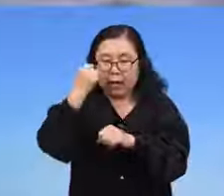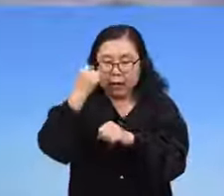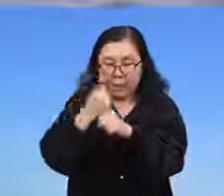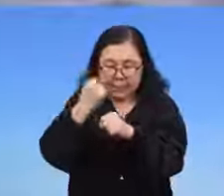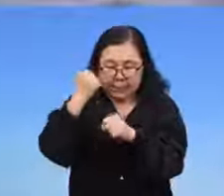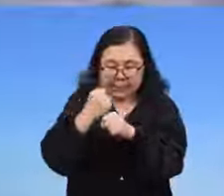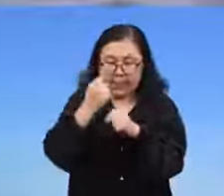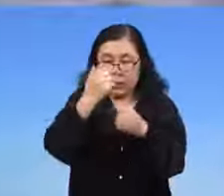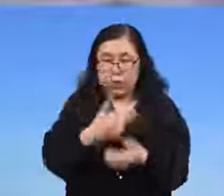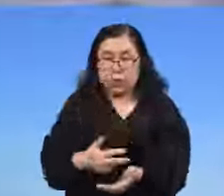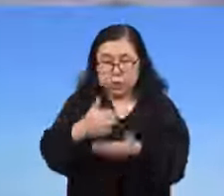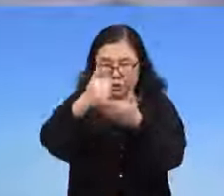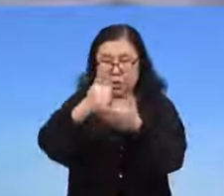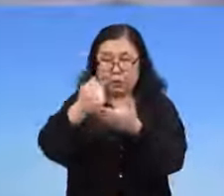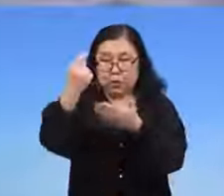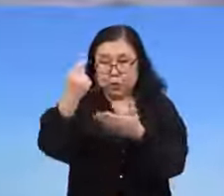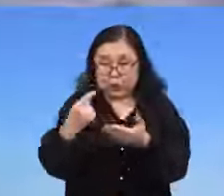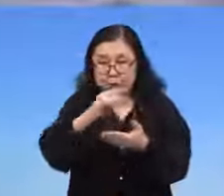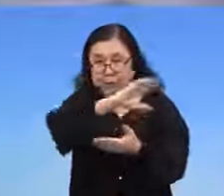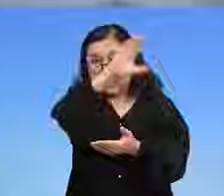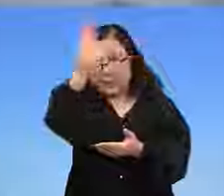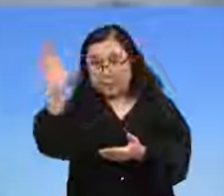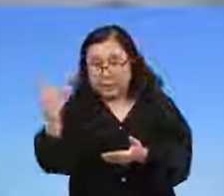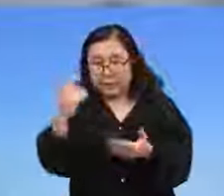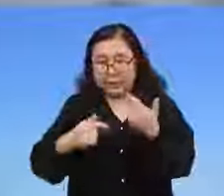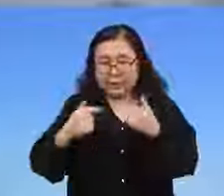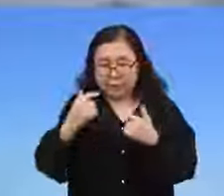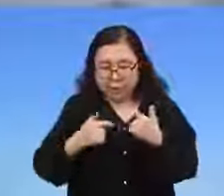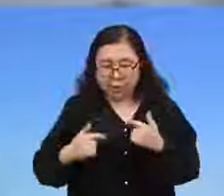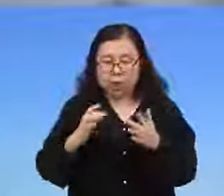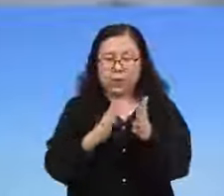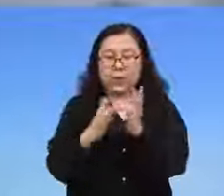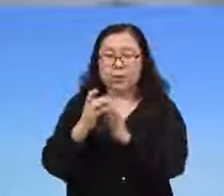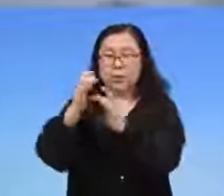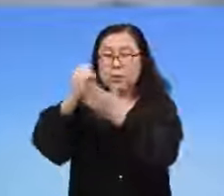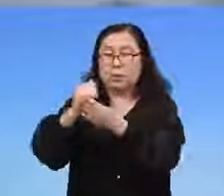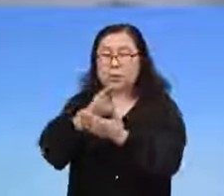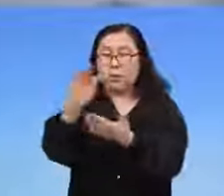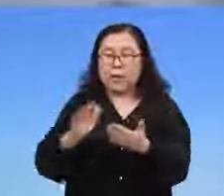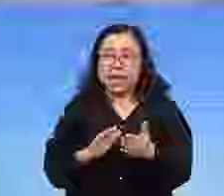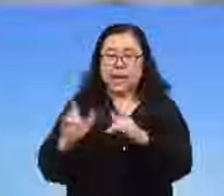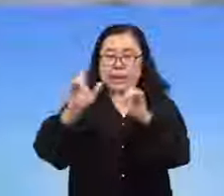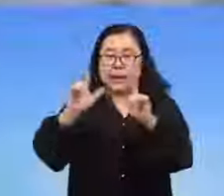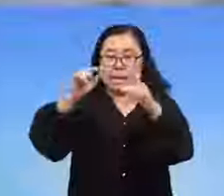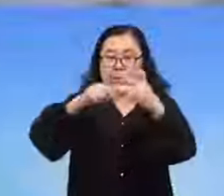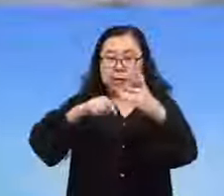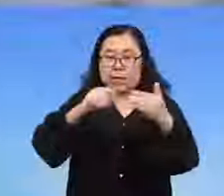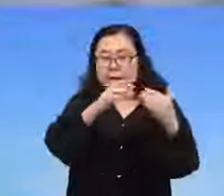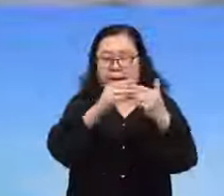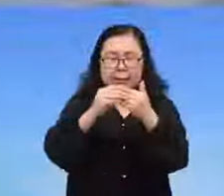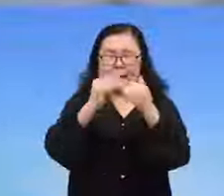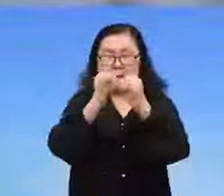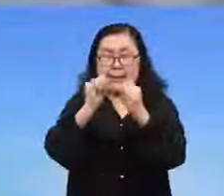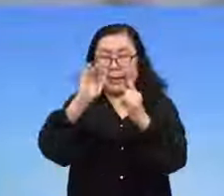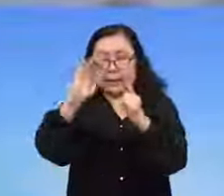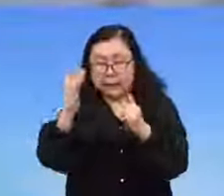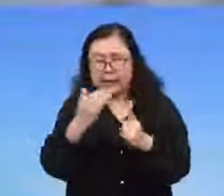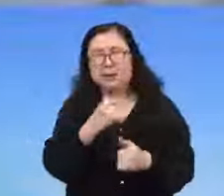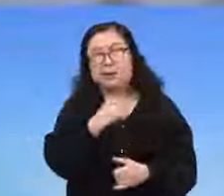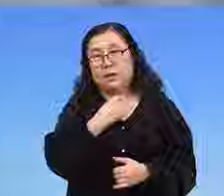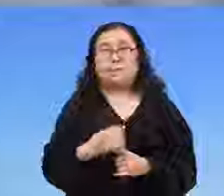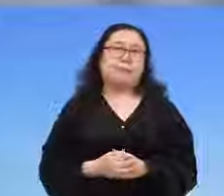이 성탄절을 기뻐하면서 그분이 우리 삶의 가이드가 되어 주시도록, 그래서 저는 오늘